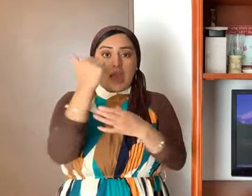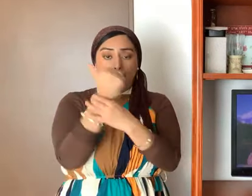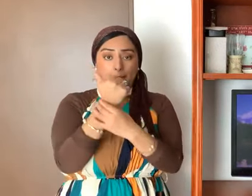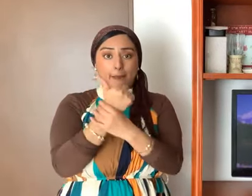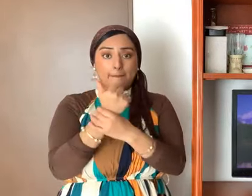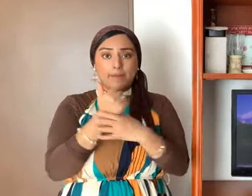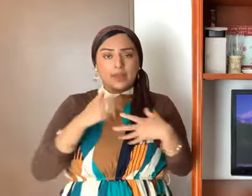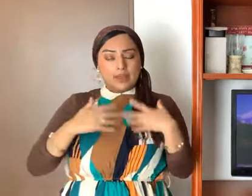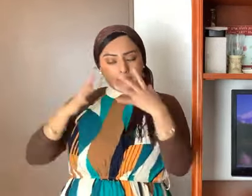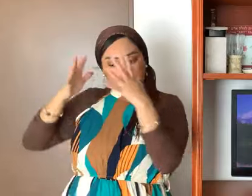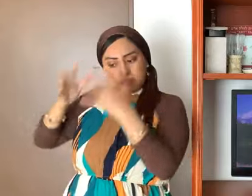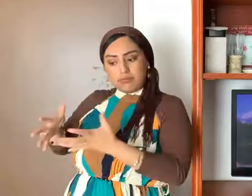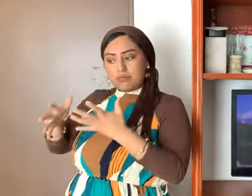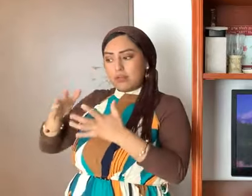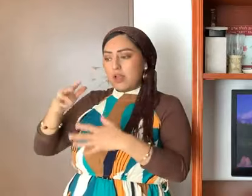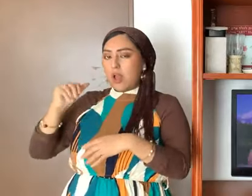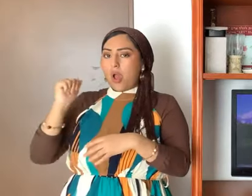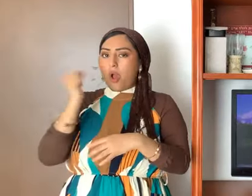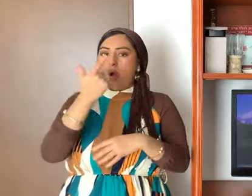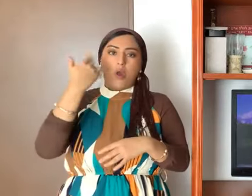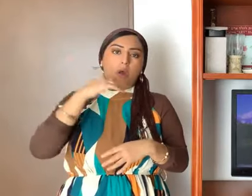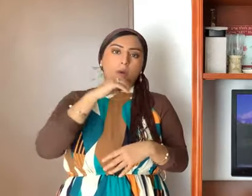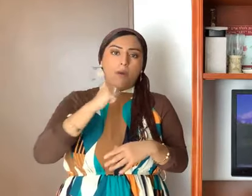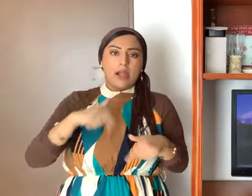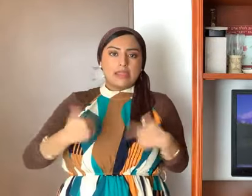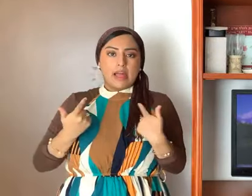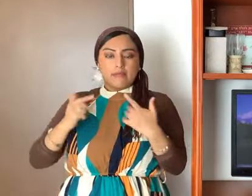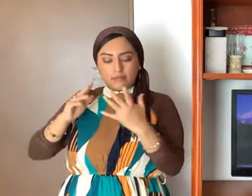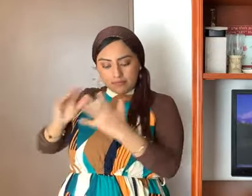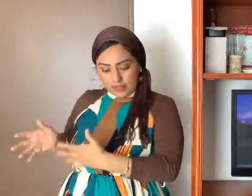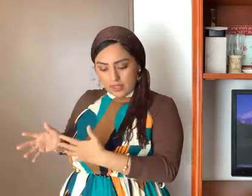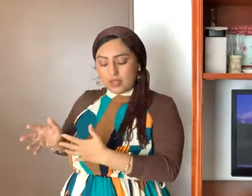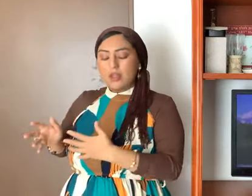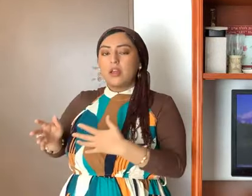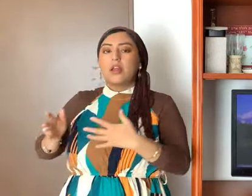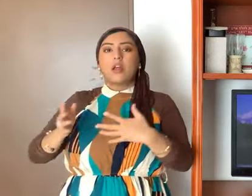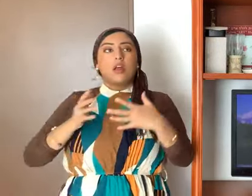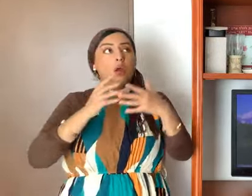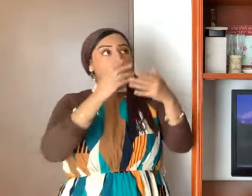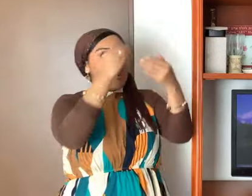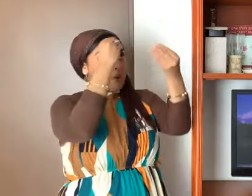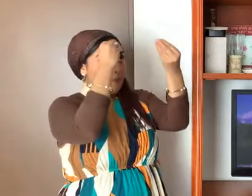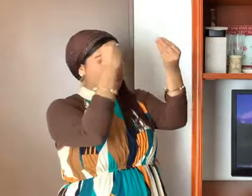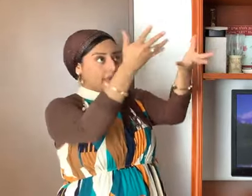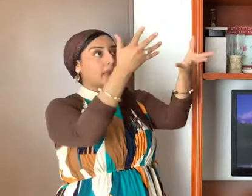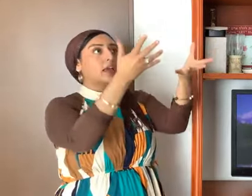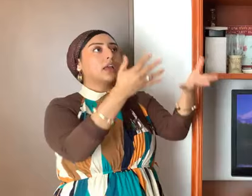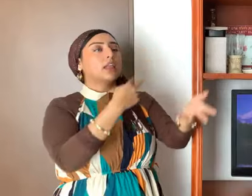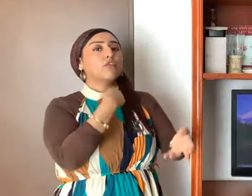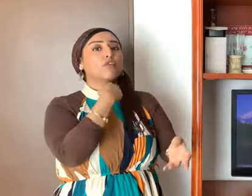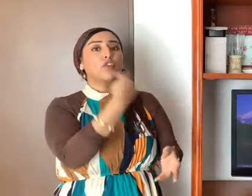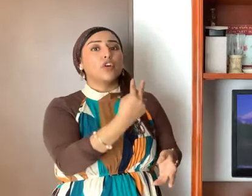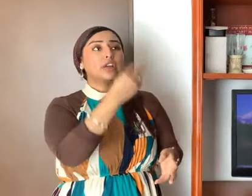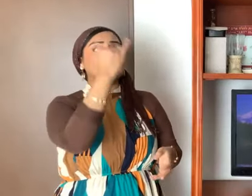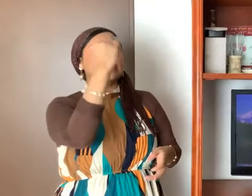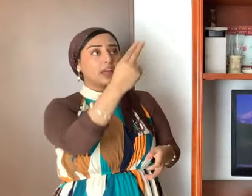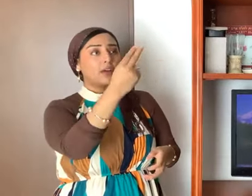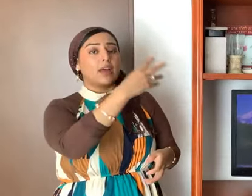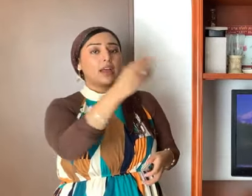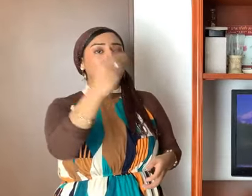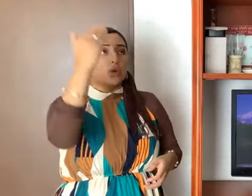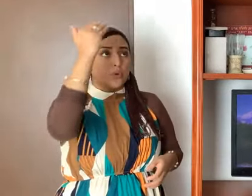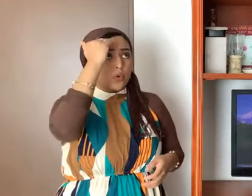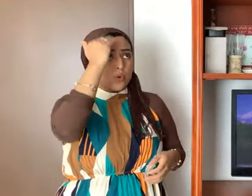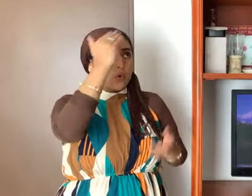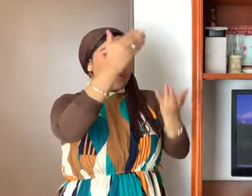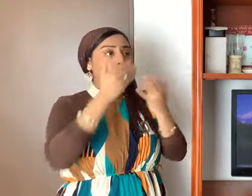Abraham dejó todas las cosas, su vida atrás, por obedecer la voz de Yahweh y saber que lo